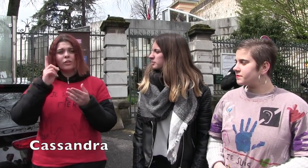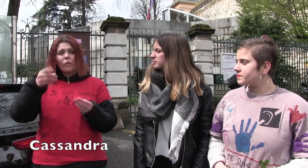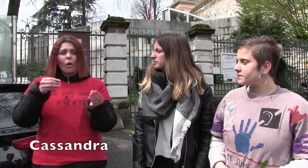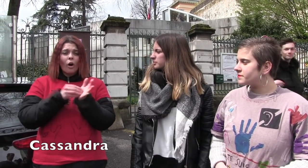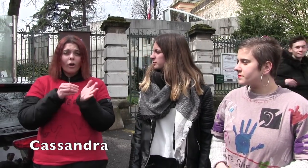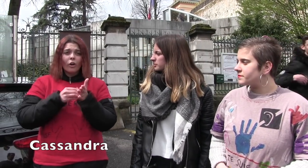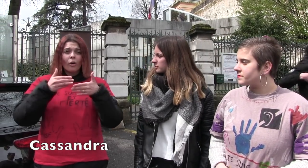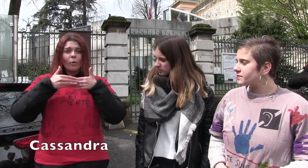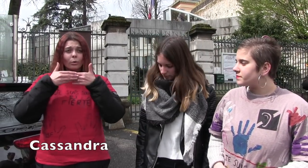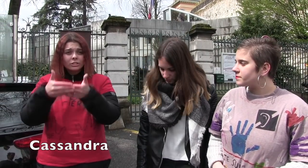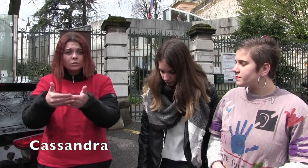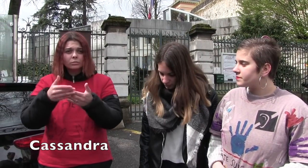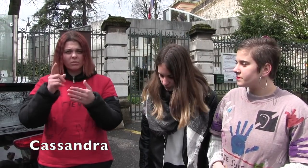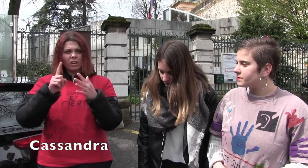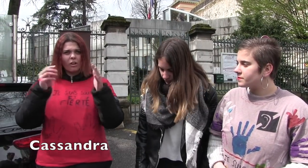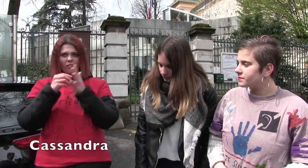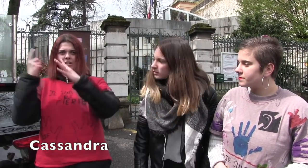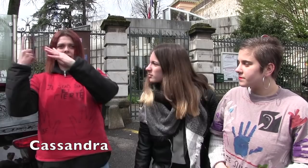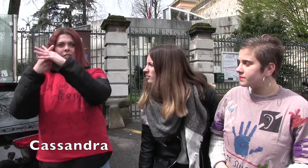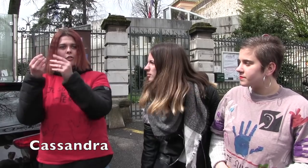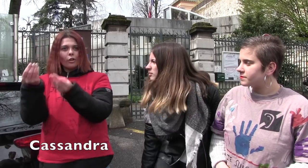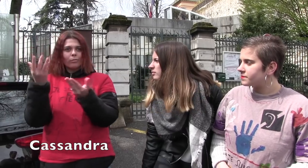Aussi, les élèves n'ont pas fini les études, il faut encore...